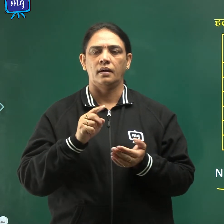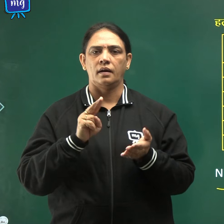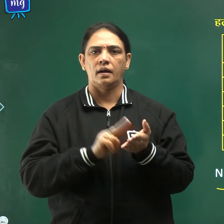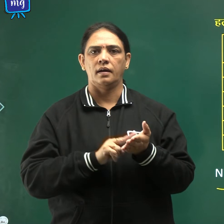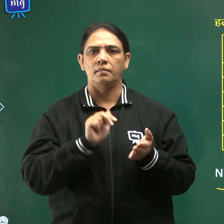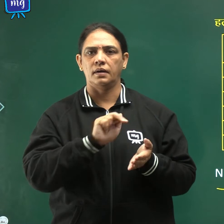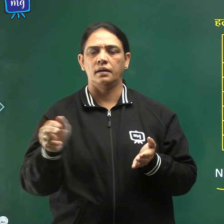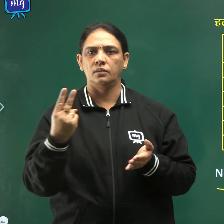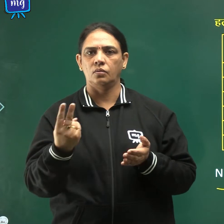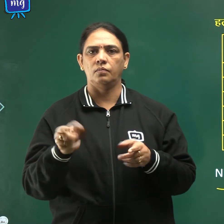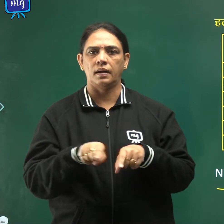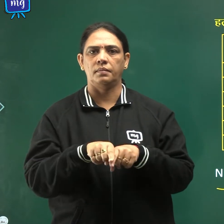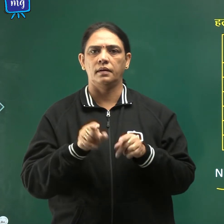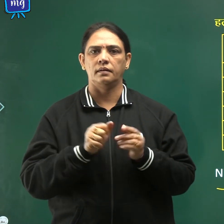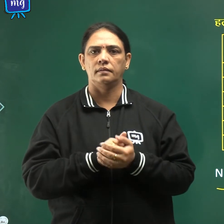बराबर